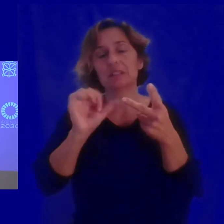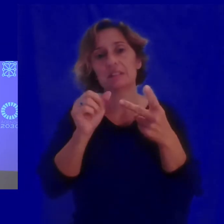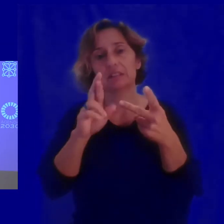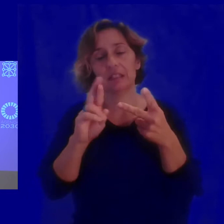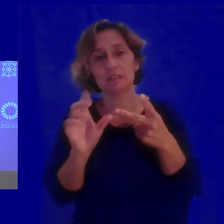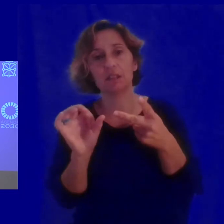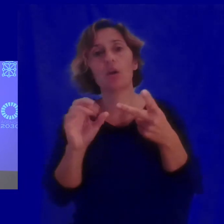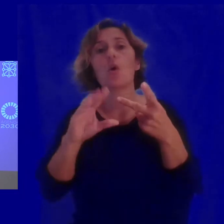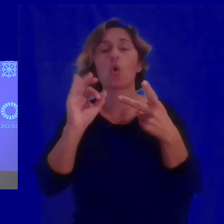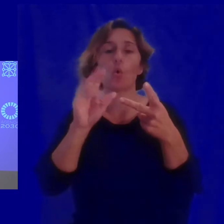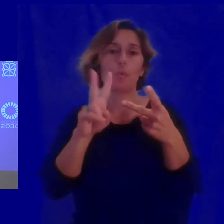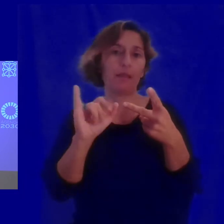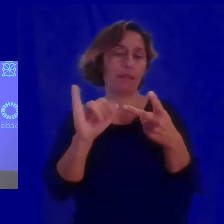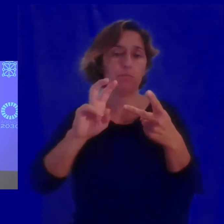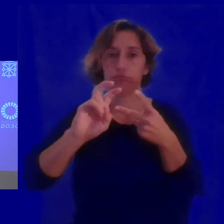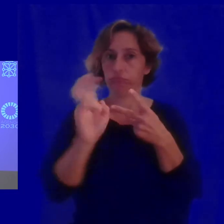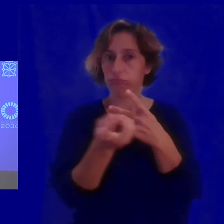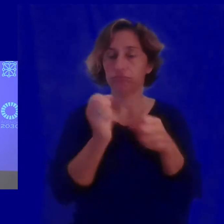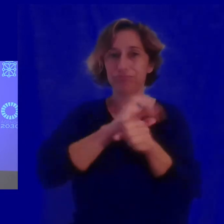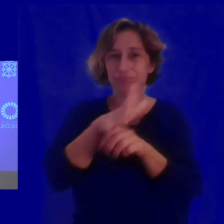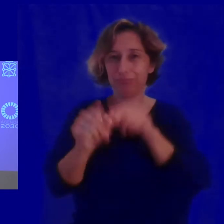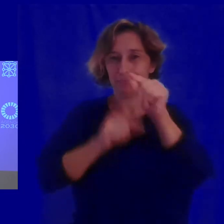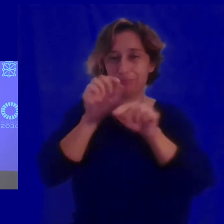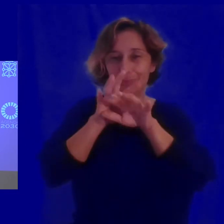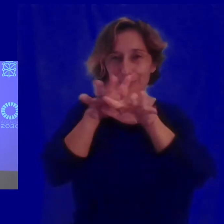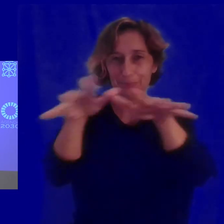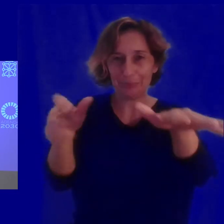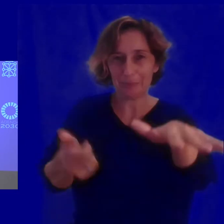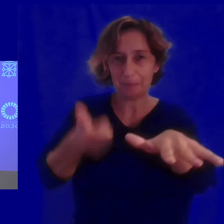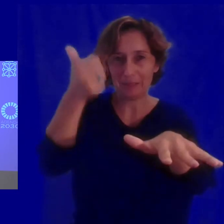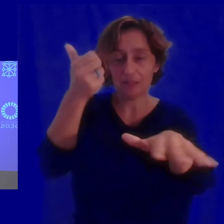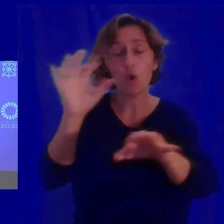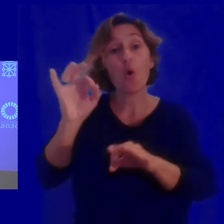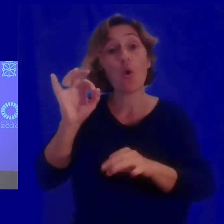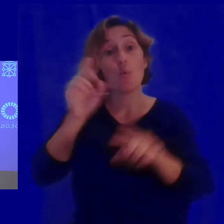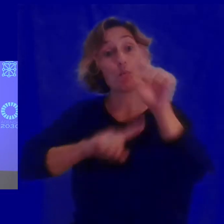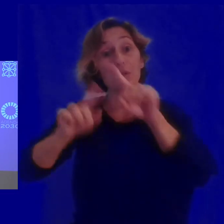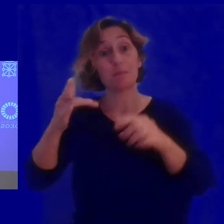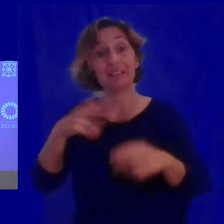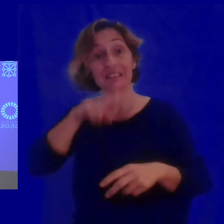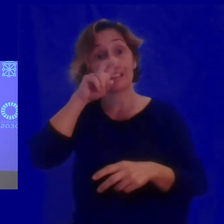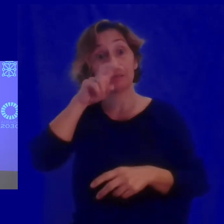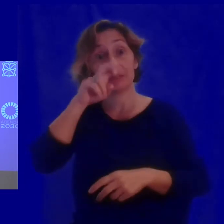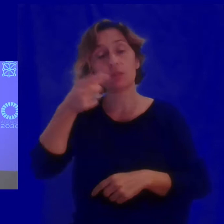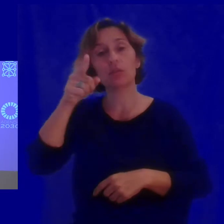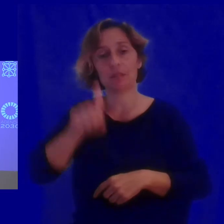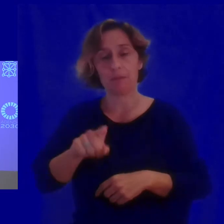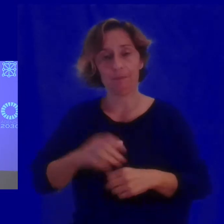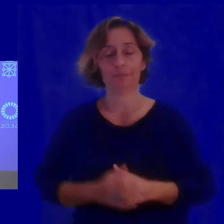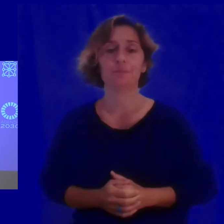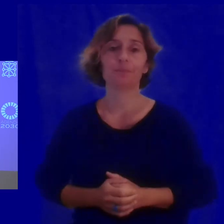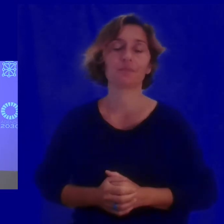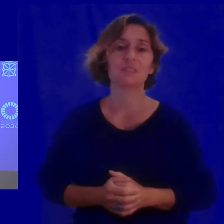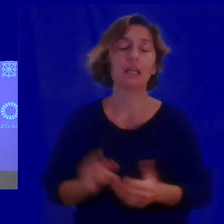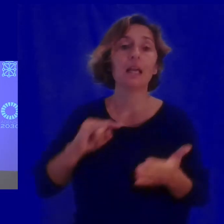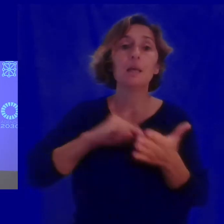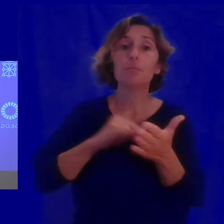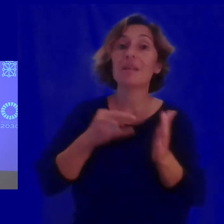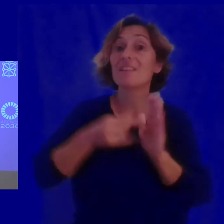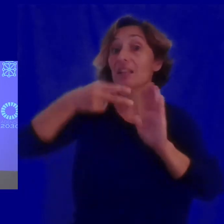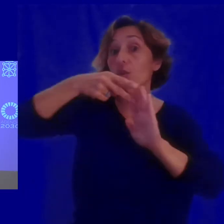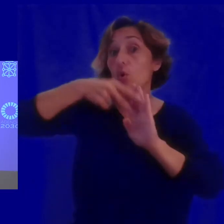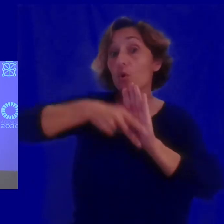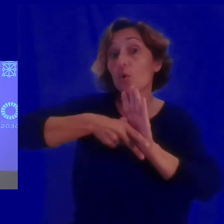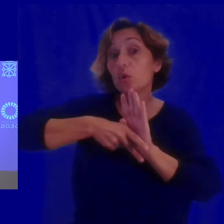otros virus respiratorios. En cuanto a las medidas colectivas, yo quiero resaltar que